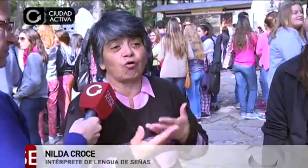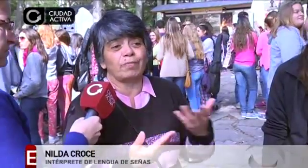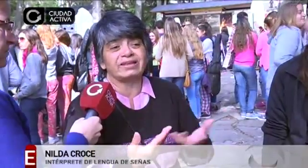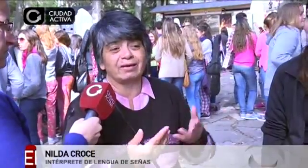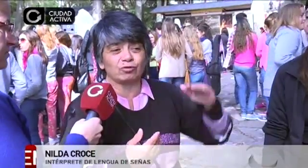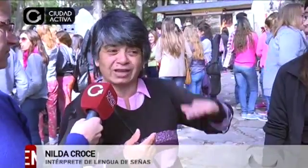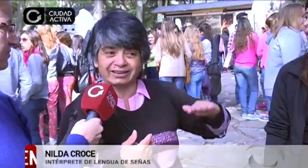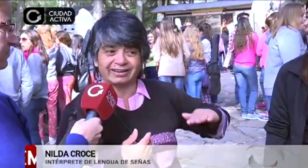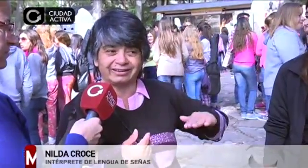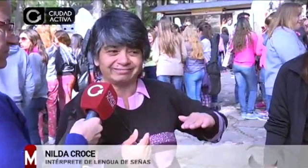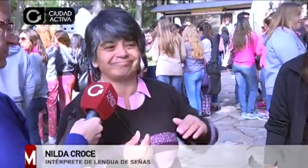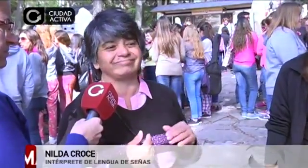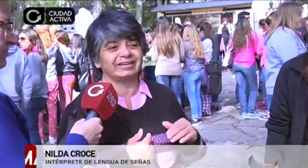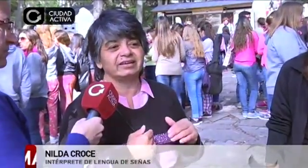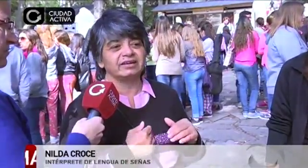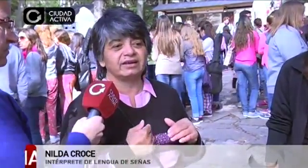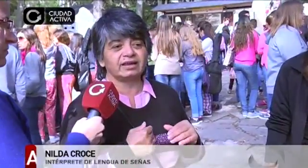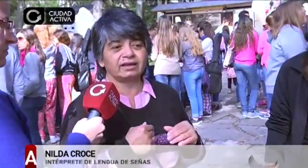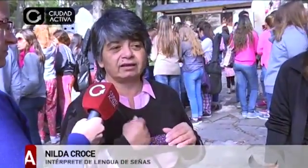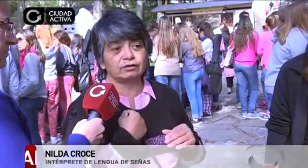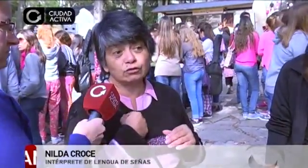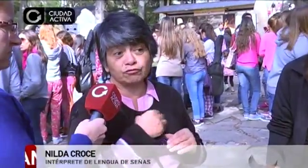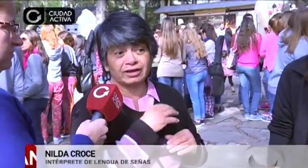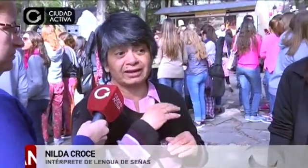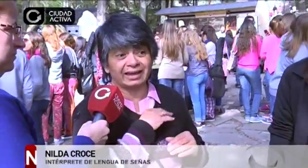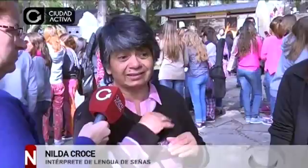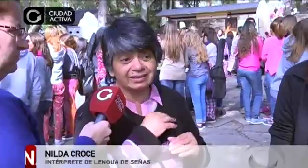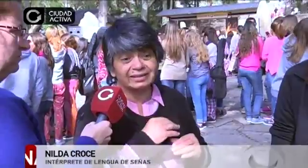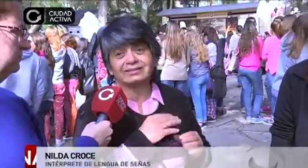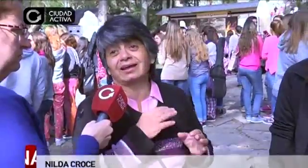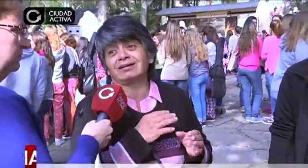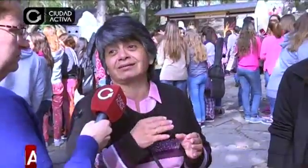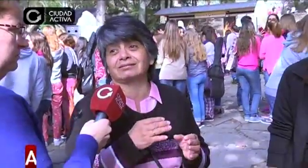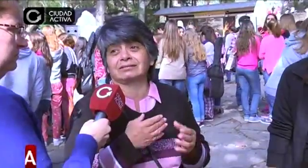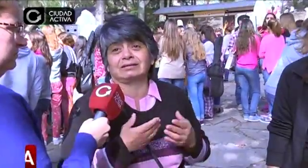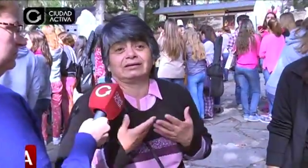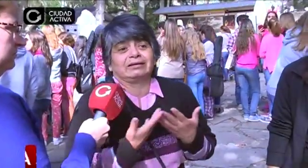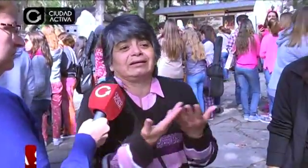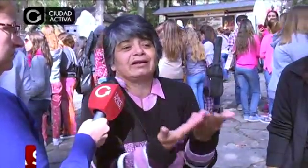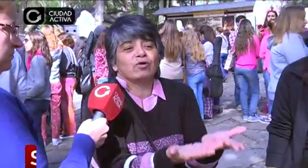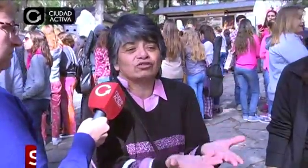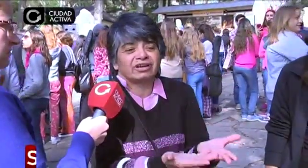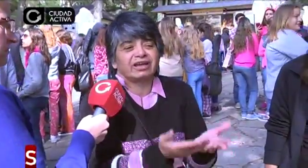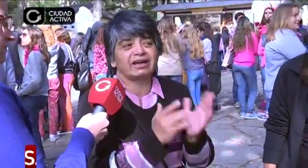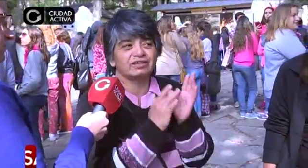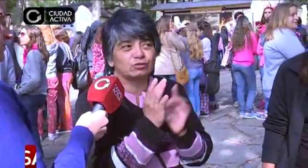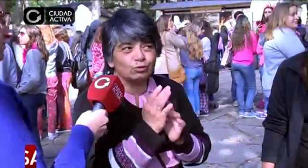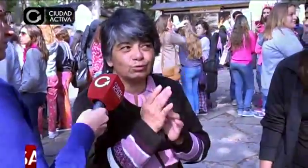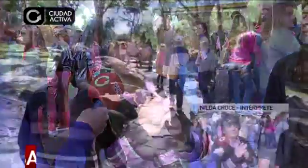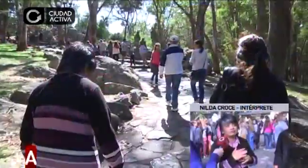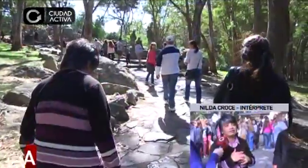nosotros acompañamos al nene. Yo fui la catequista, le mostré